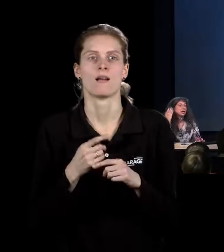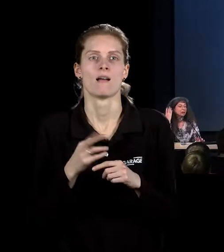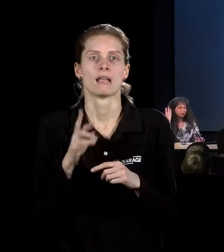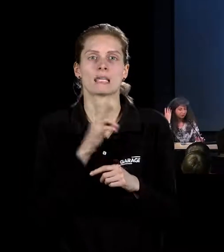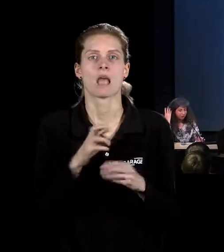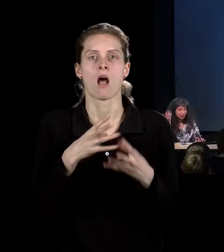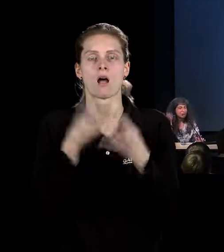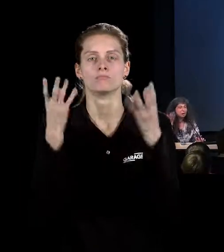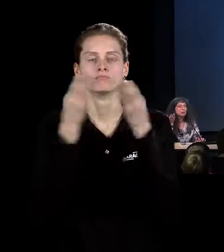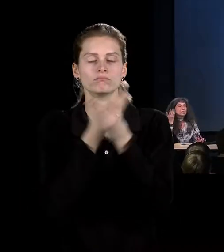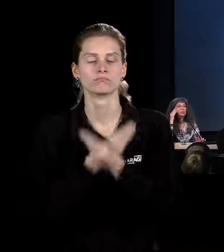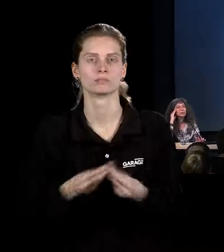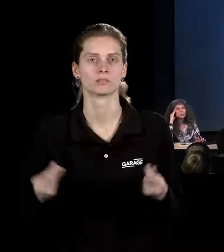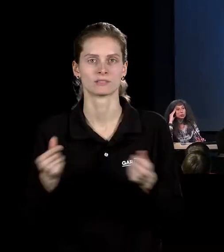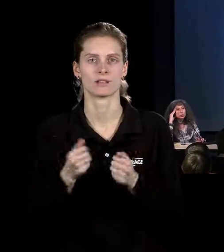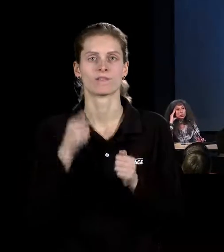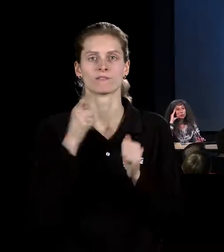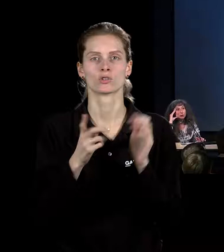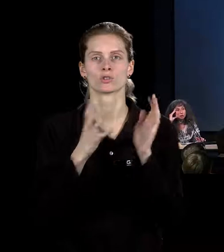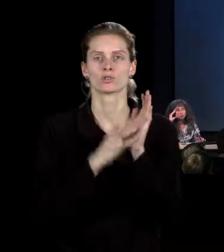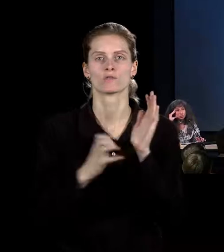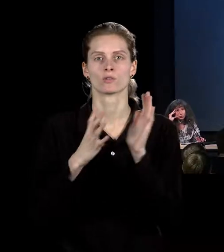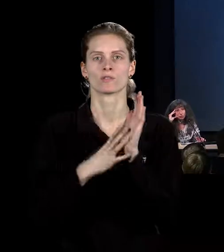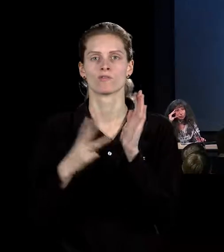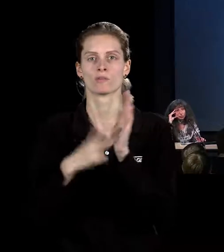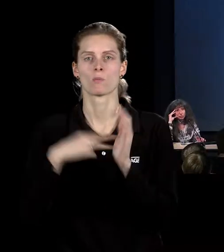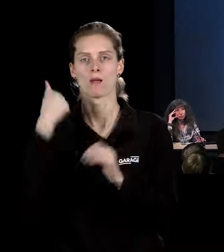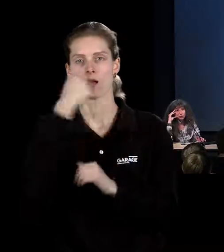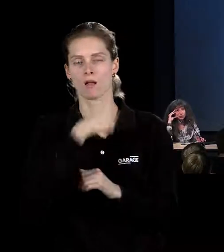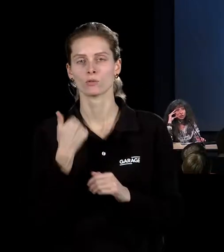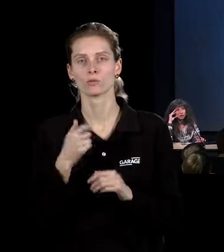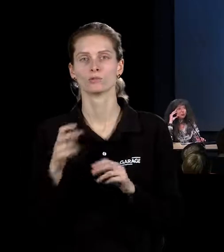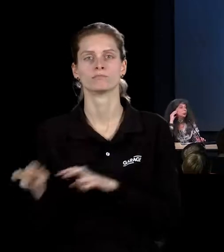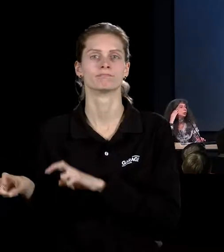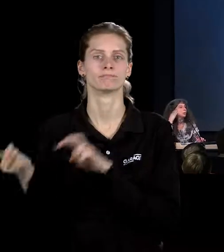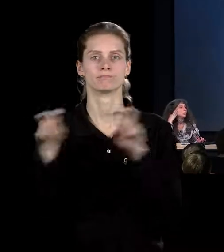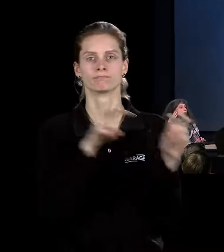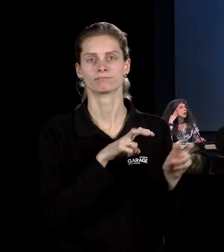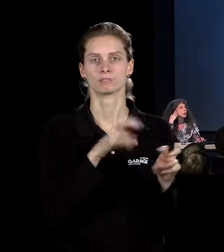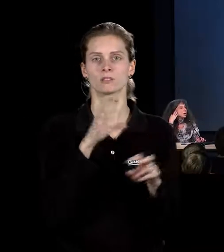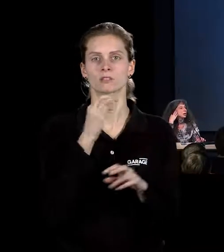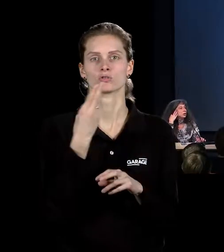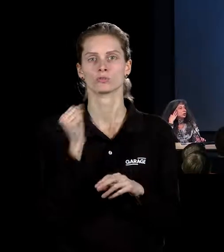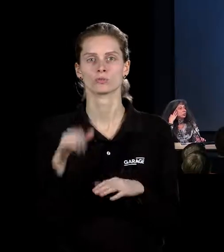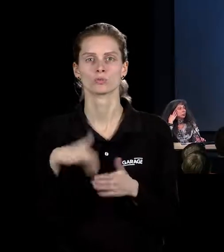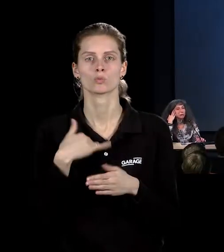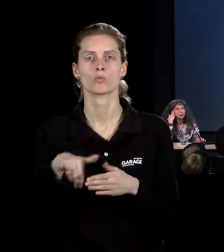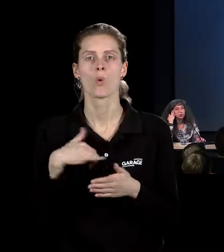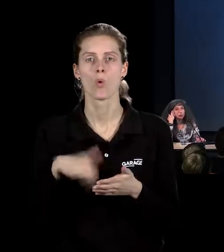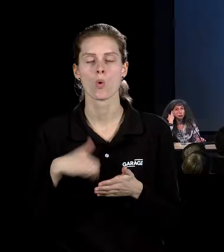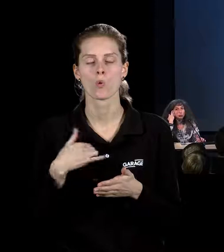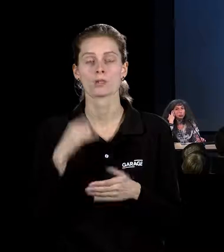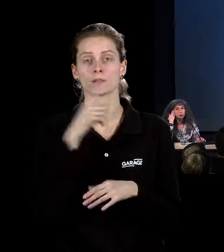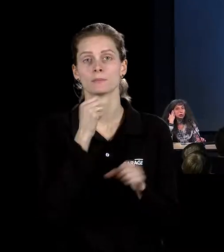растворяется. Как я уже сказала, в 1998 году он эмигрирует в США, оказывается в Нью-Йорке, и делает там